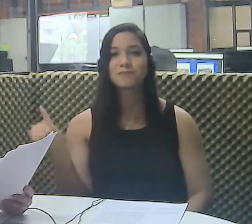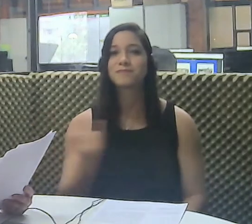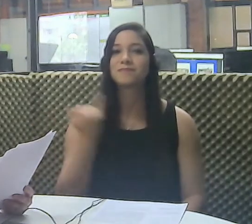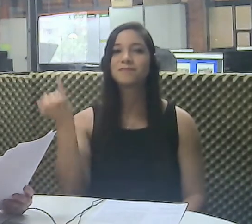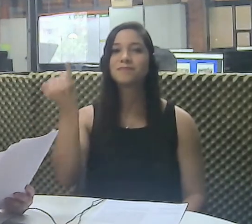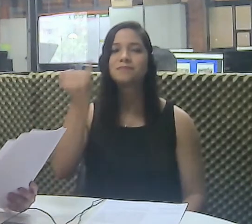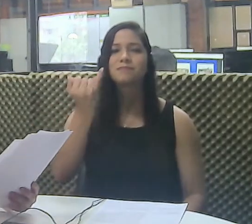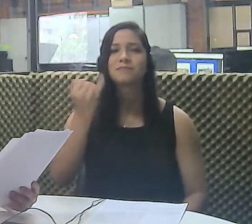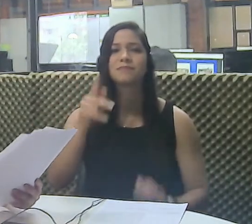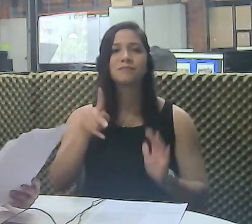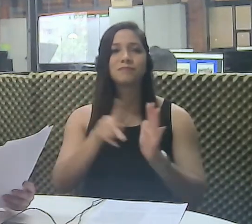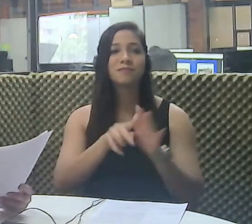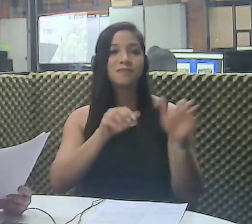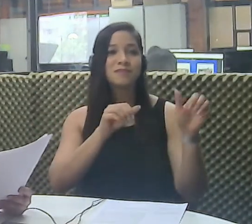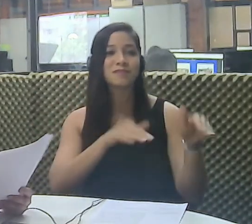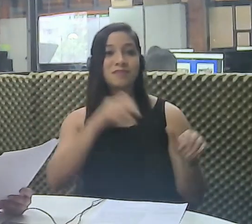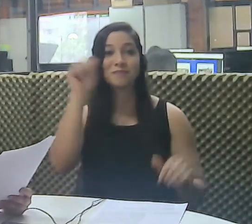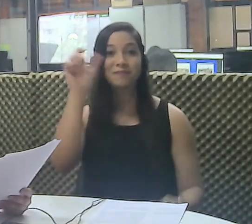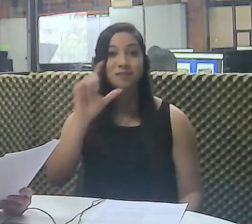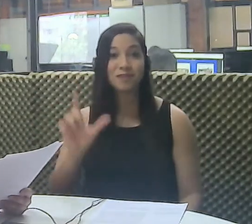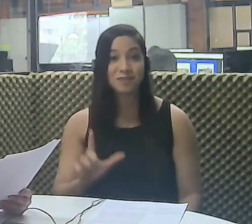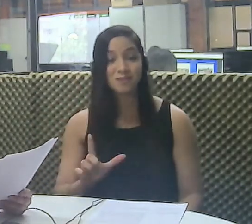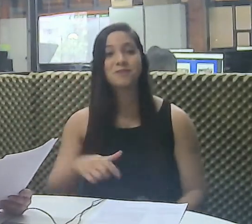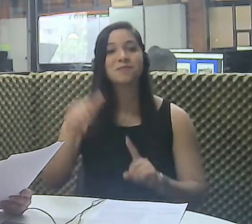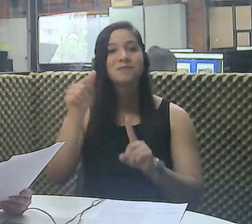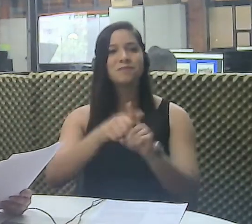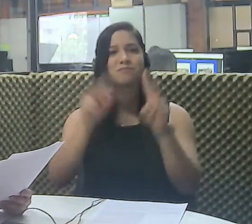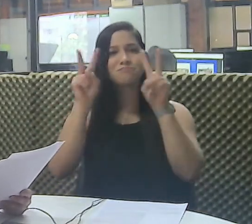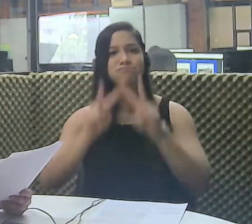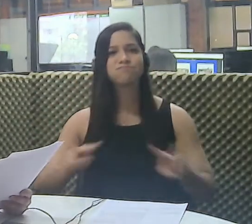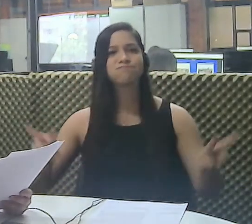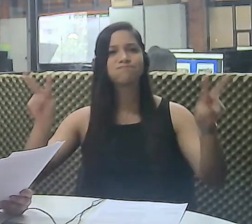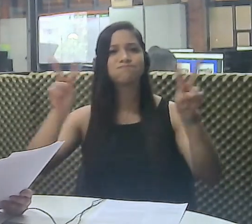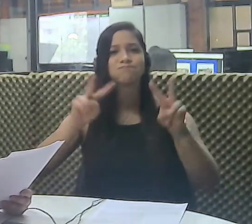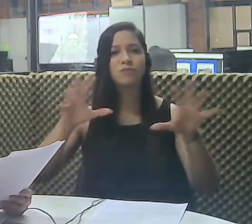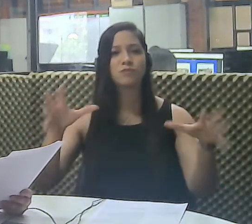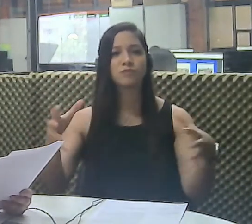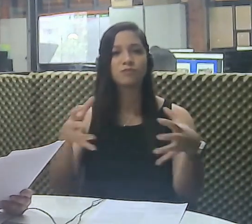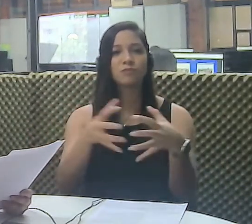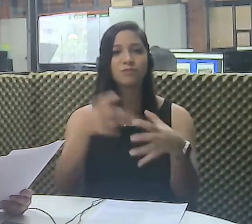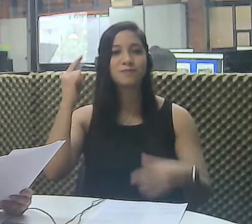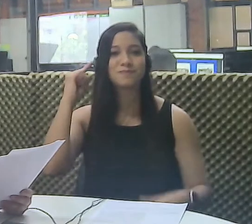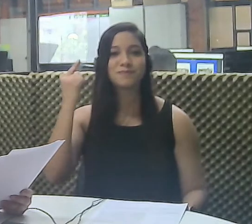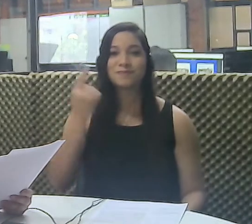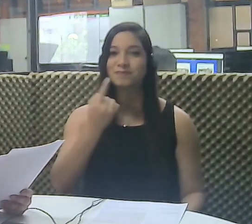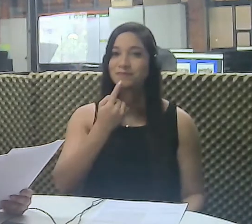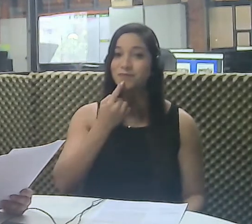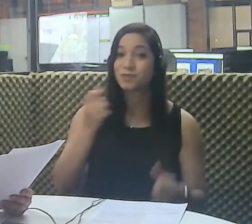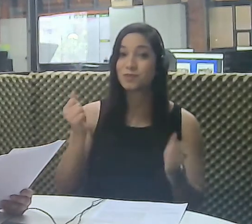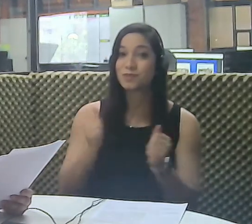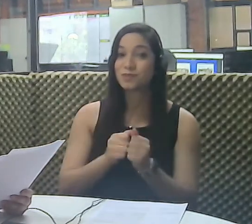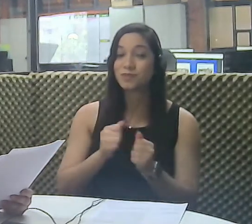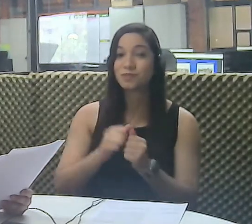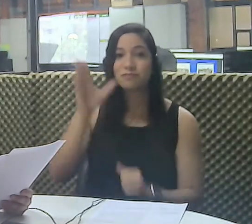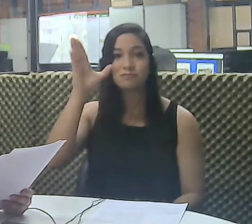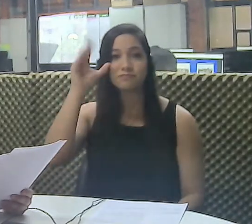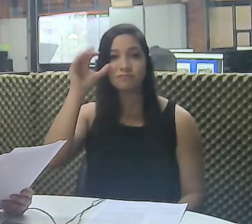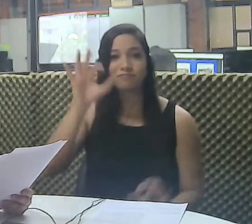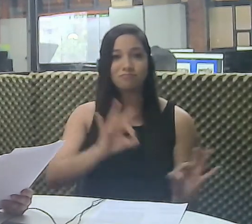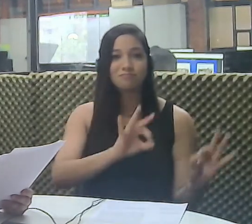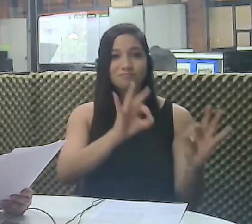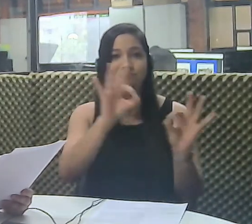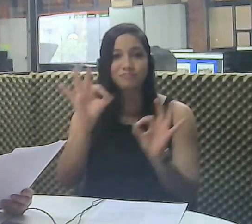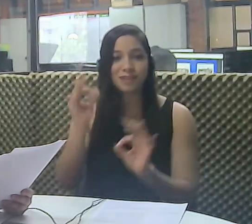importância do movimento Setembro Azul mês da visibilidade da comunidade surda e quem acompanha rádio nossa